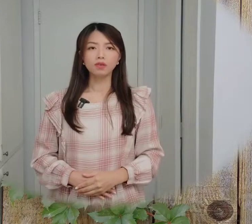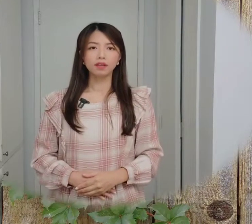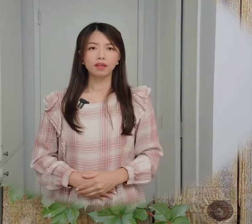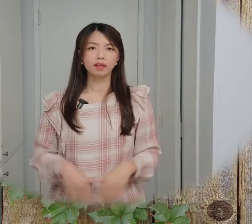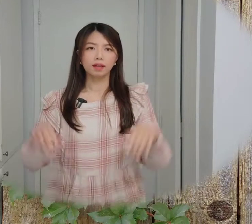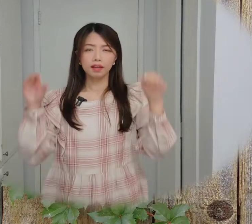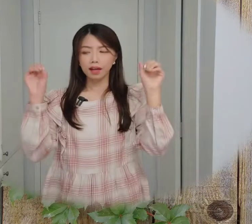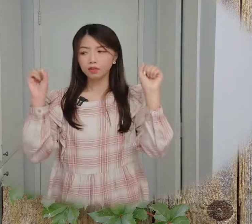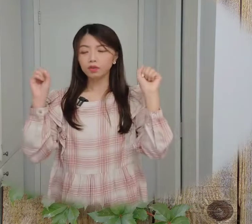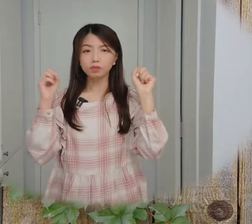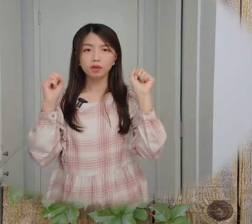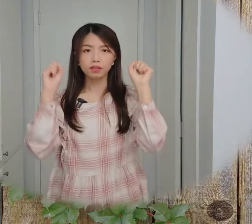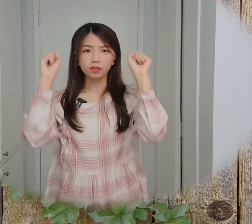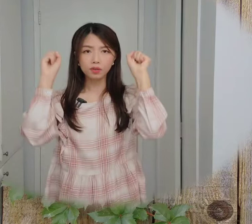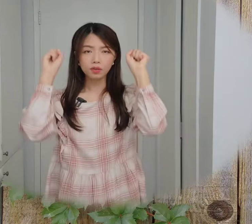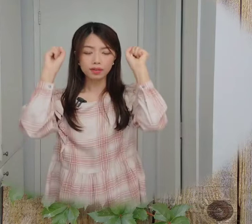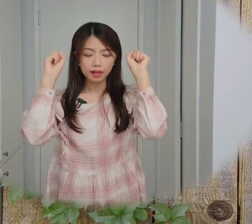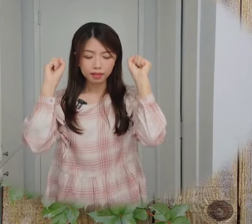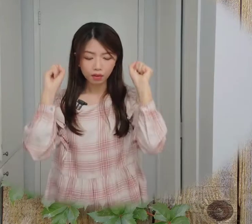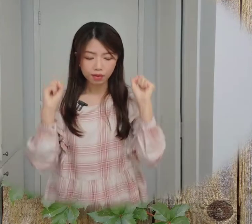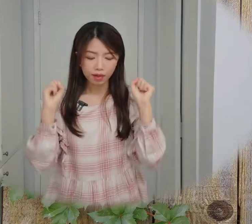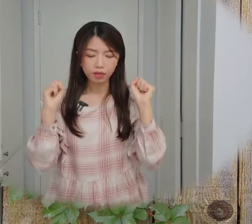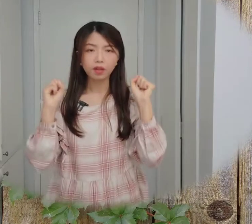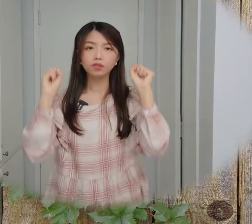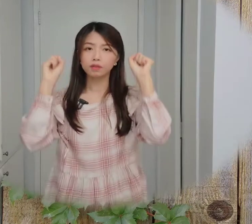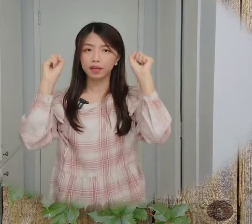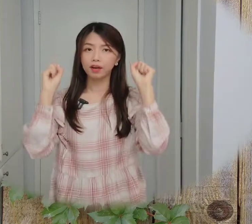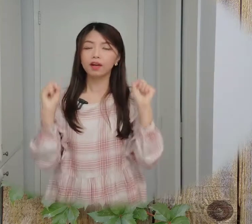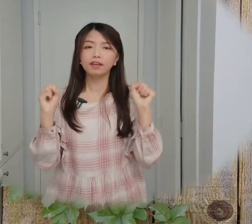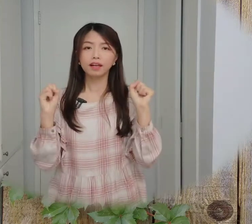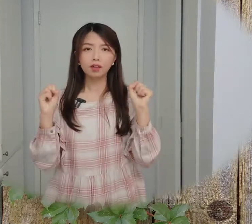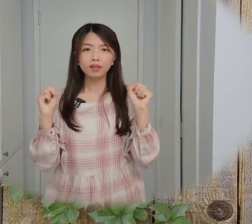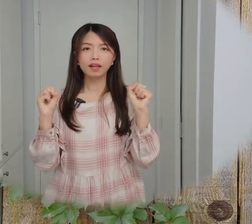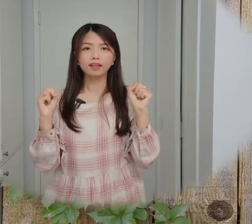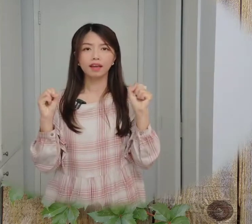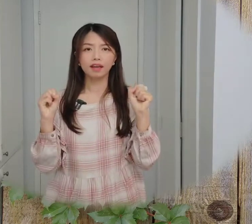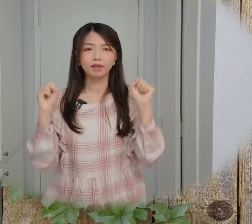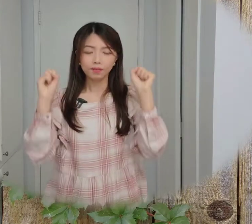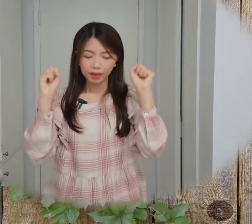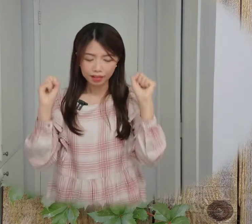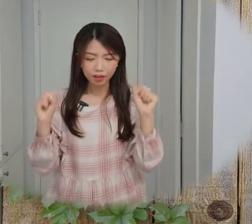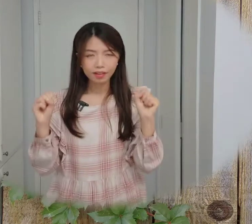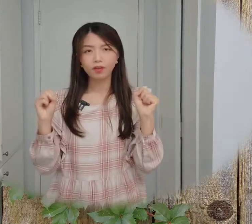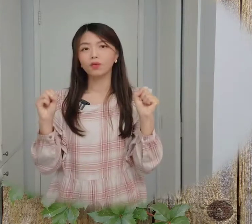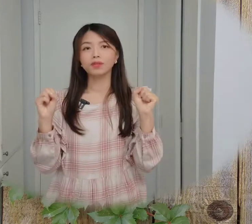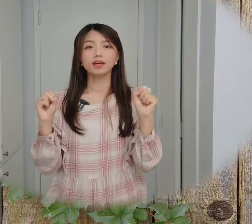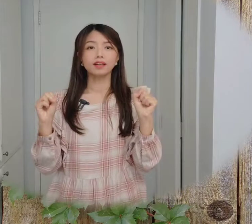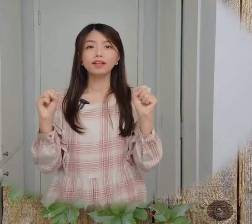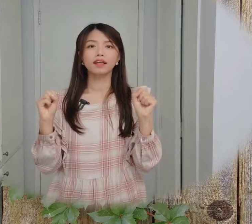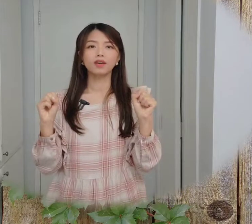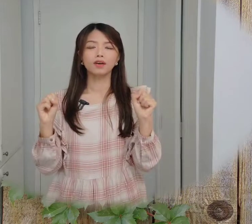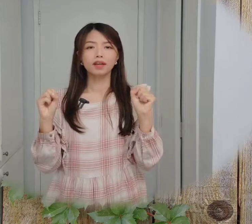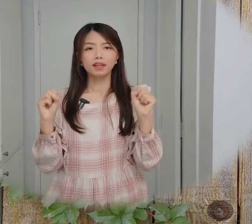뜻의 수어는 양손을 주먹을 주시고 살짝 위사를 내려주시면 돼요. 제가 처음에 인사할 때 안녕하세요 라고